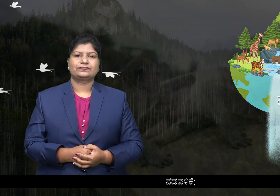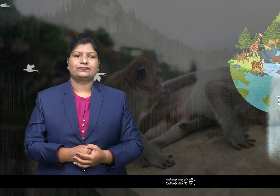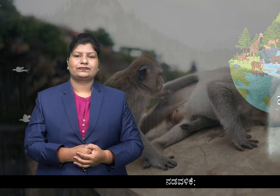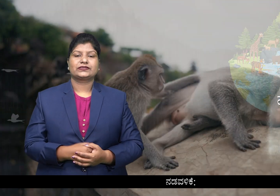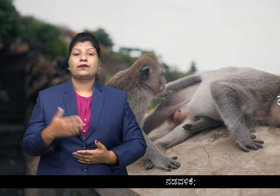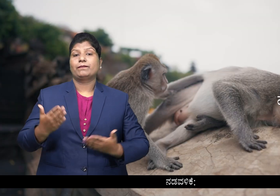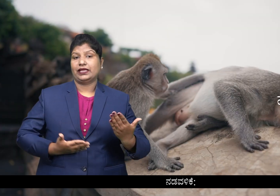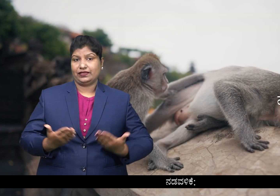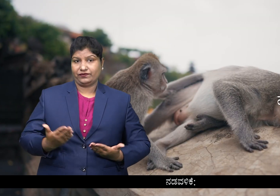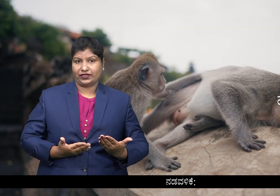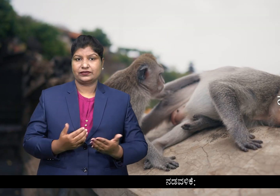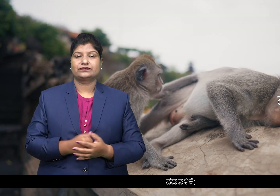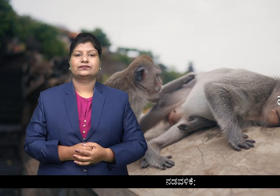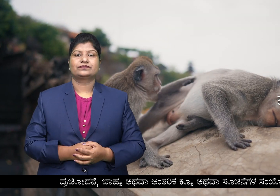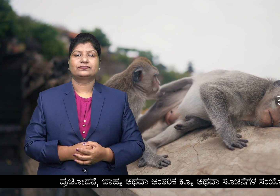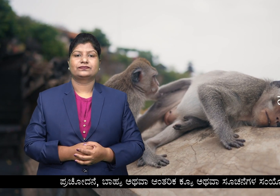ನಡವಳಿಕೆ,